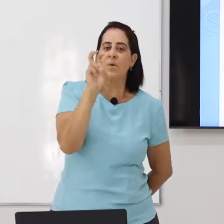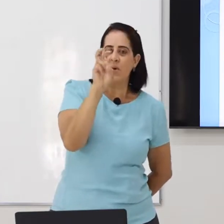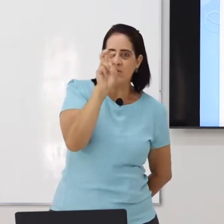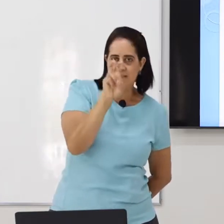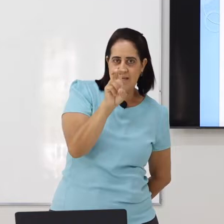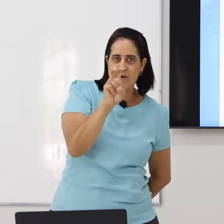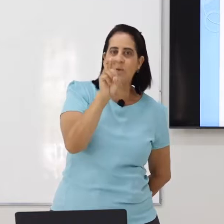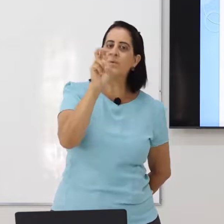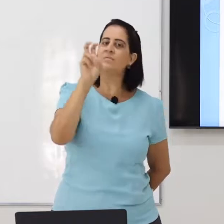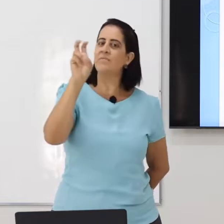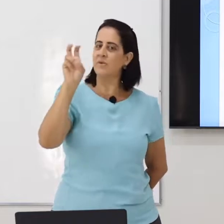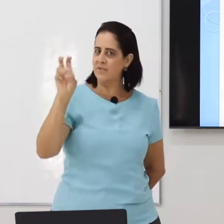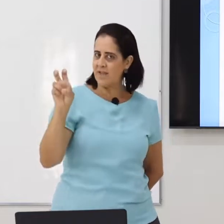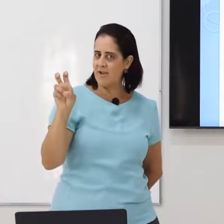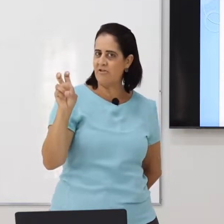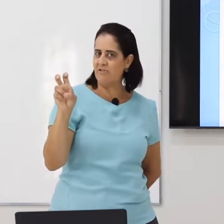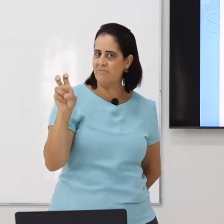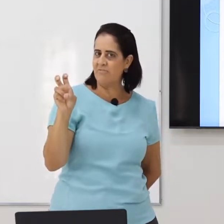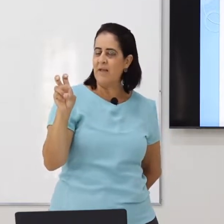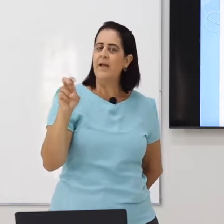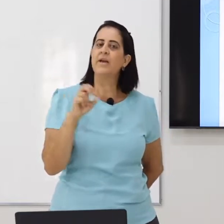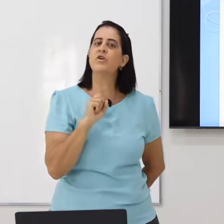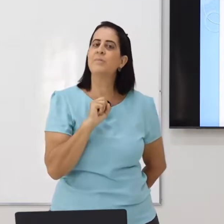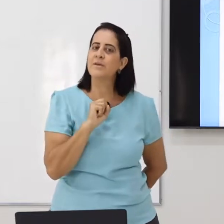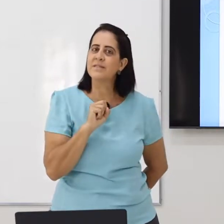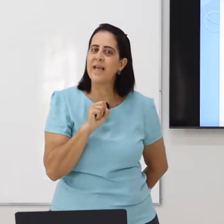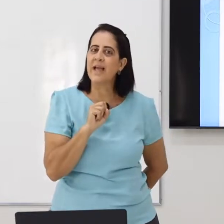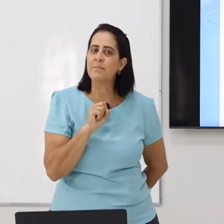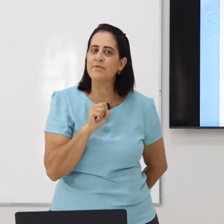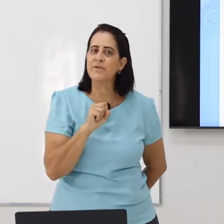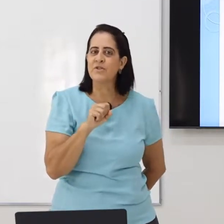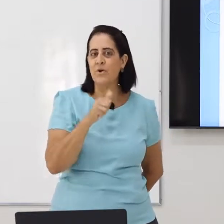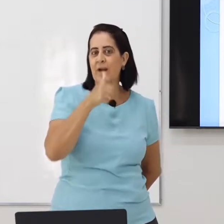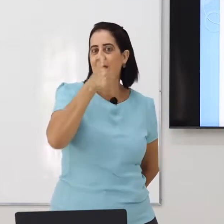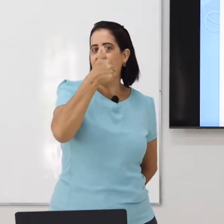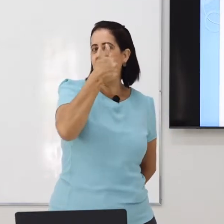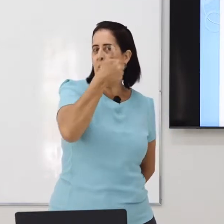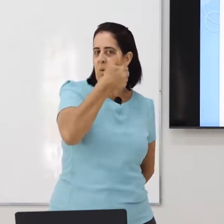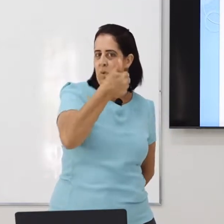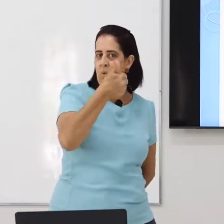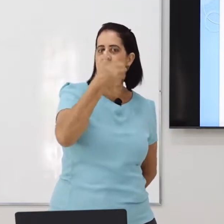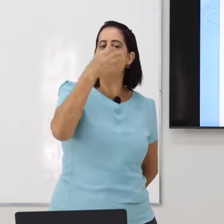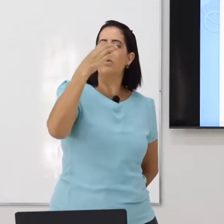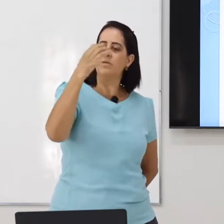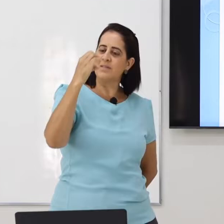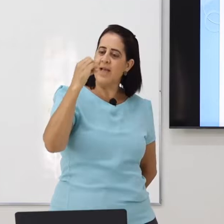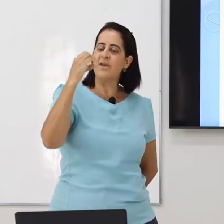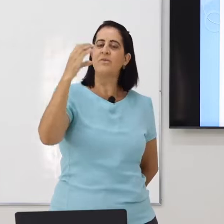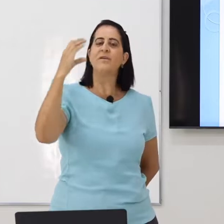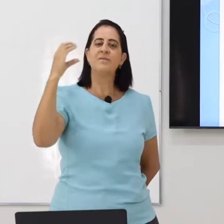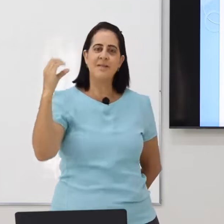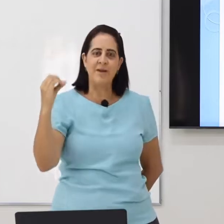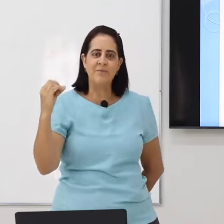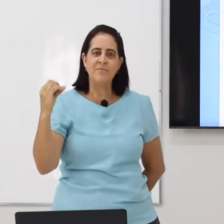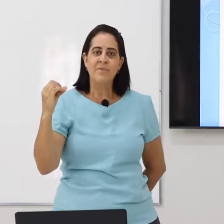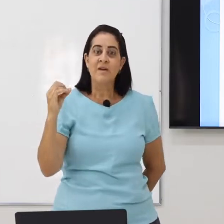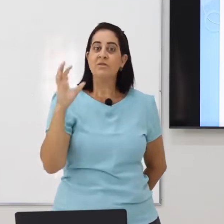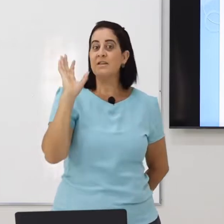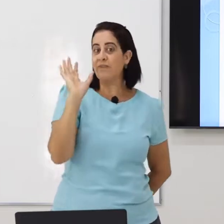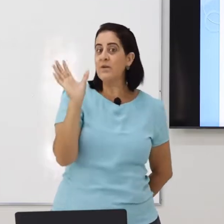O 5 e o 5. E o número 100, professora? O 1, o 0 e o 0. Você vai